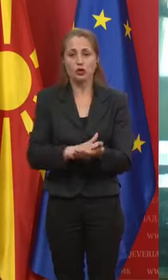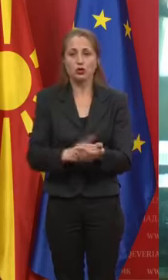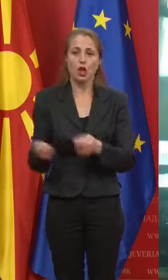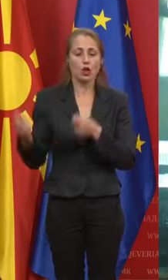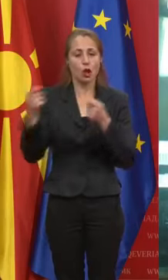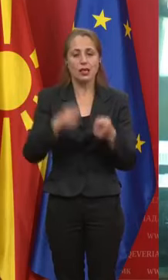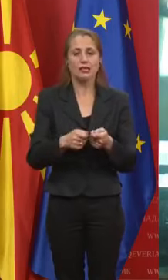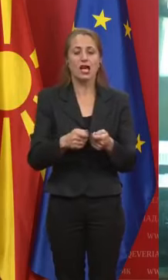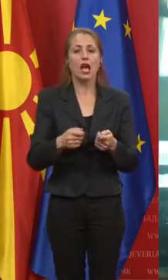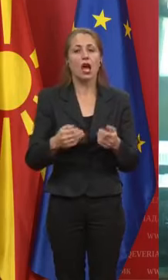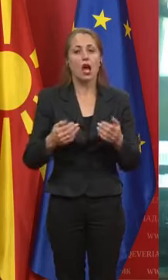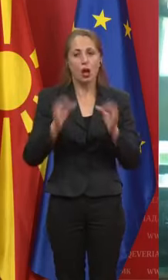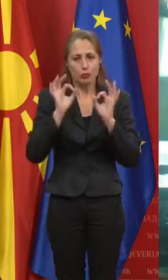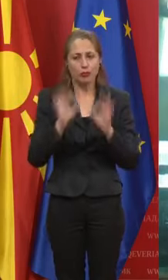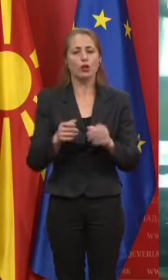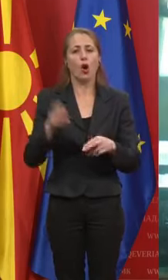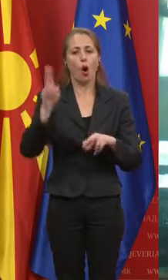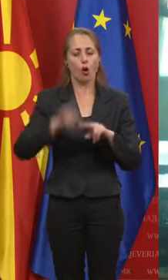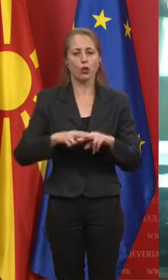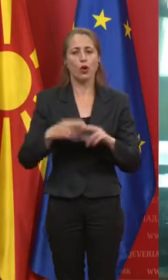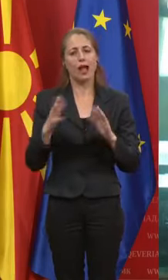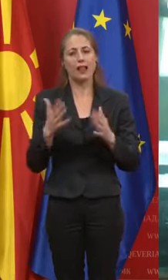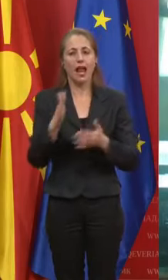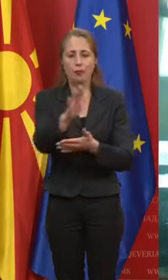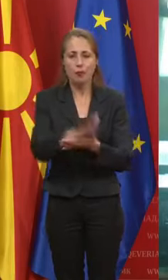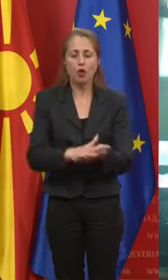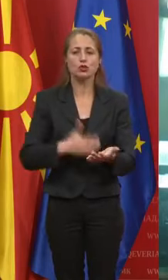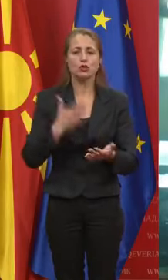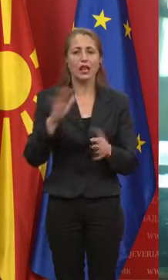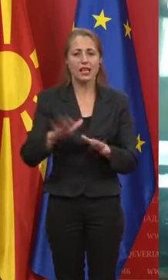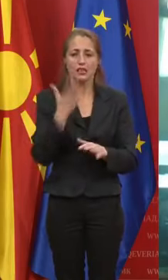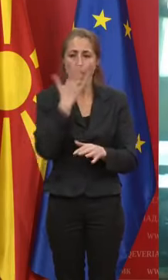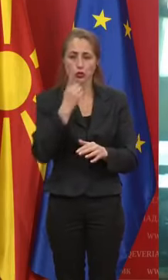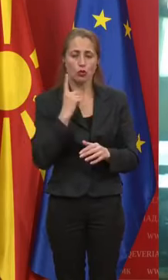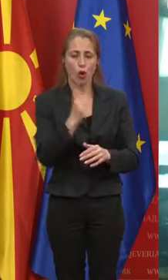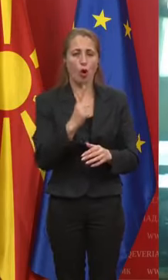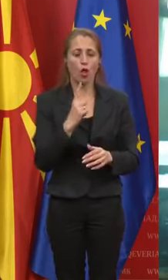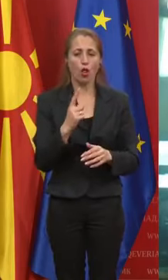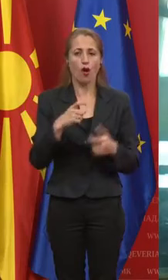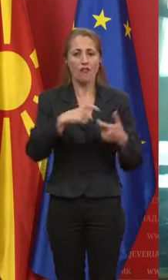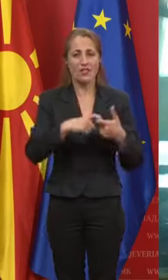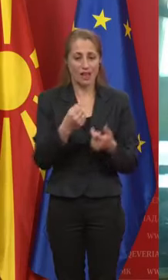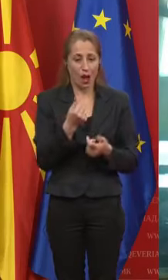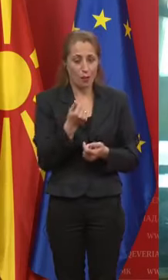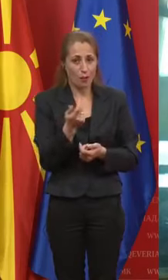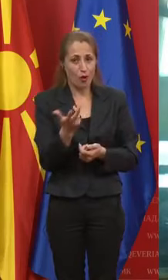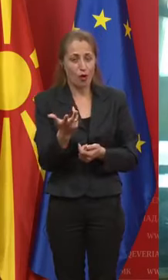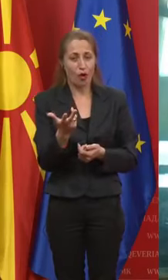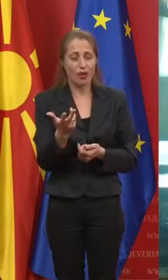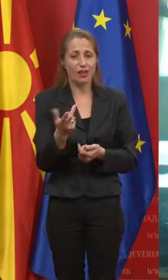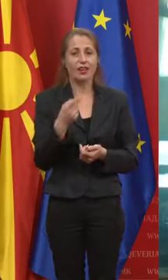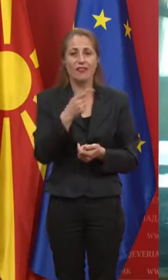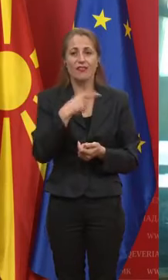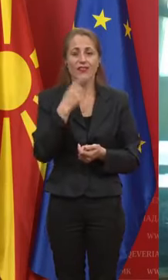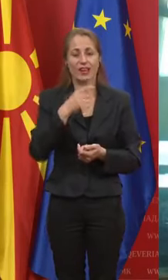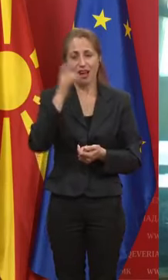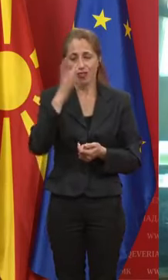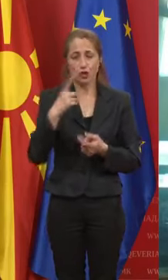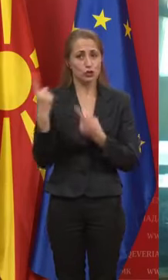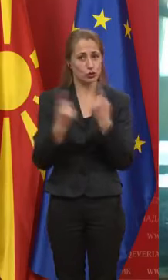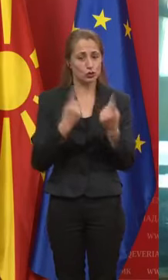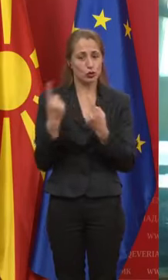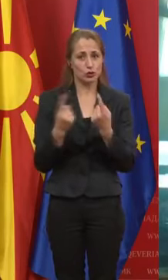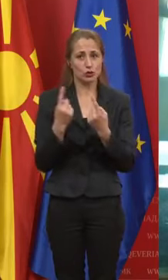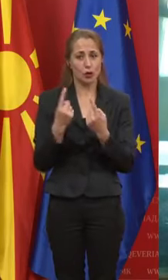конечна одлука дали ќе започнат децата да одат на училиште според бројките, и сами кажавте дека се влошува состојбата,